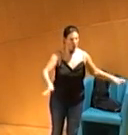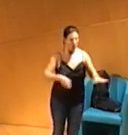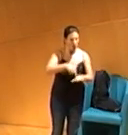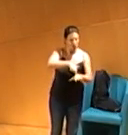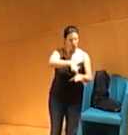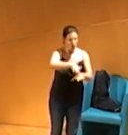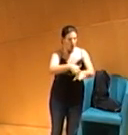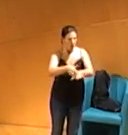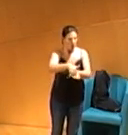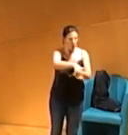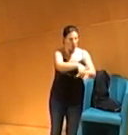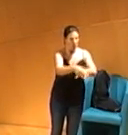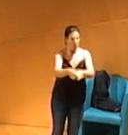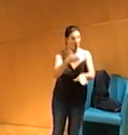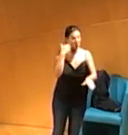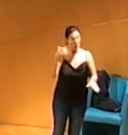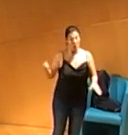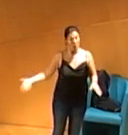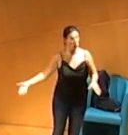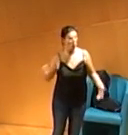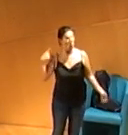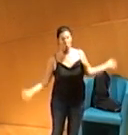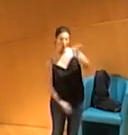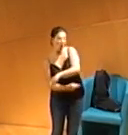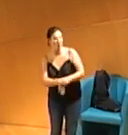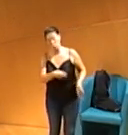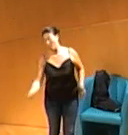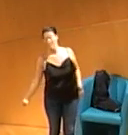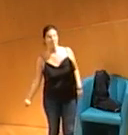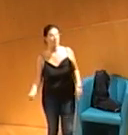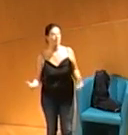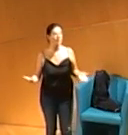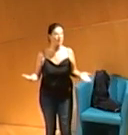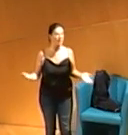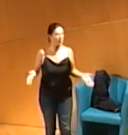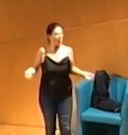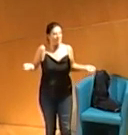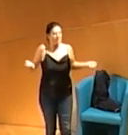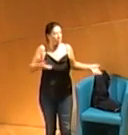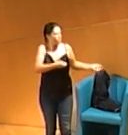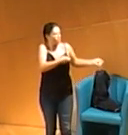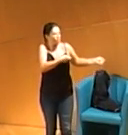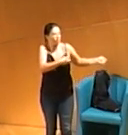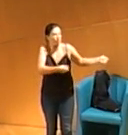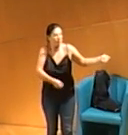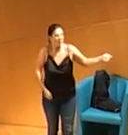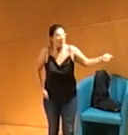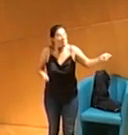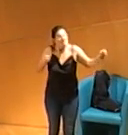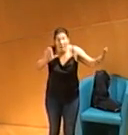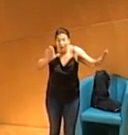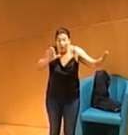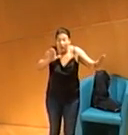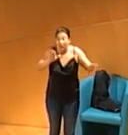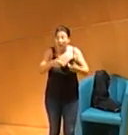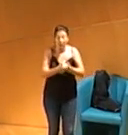Mais il faut qu'on lui tienne la main, sinon elle se casse la figure. Voilà. Mais au milieu, sur la ligne, ça peut être moi aussi.